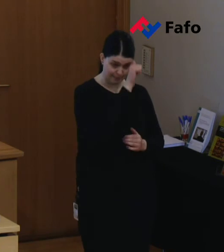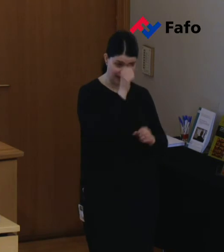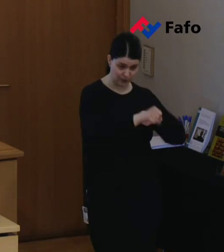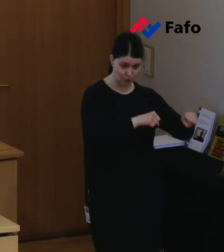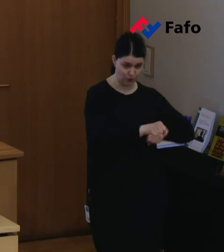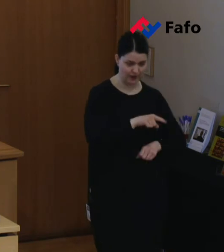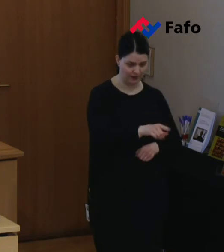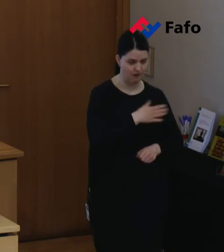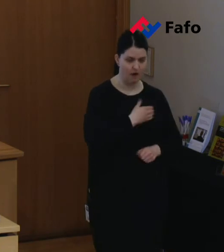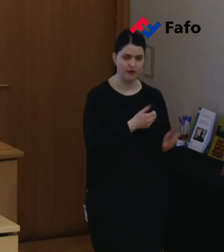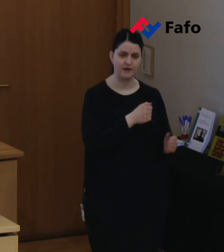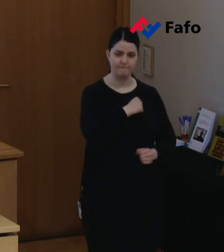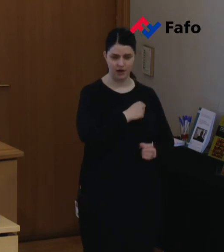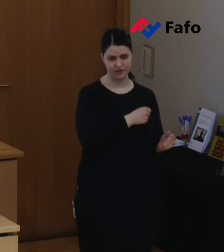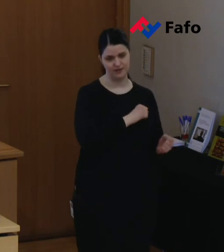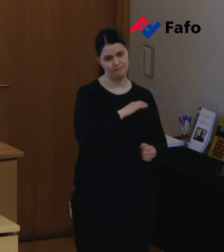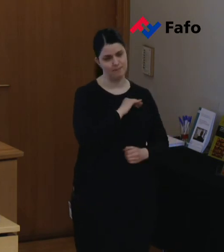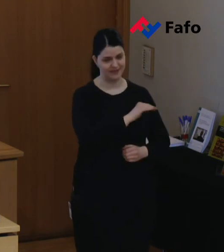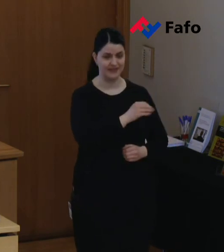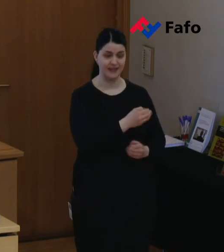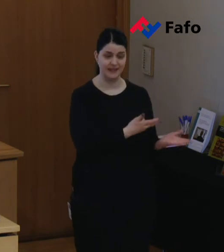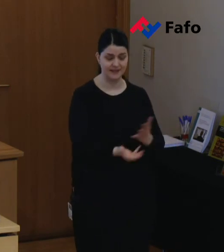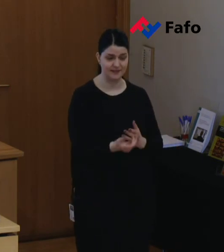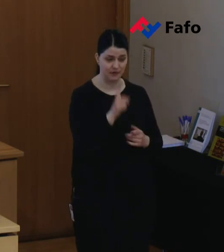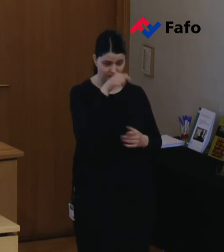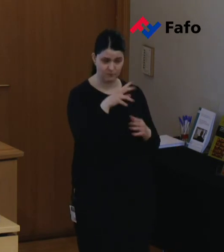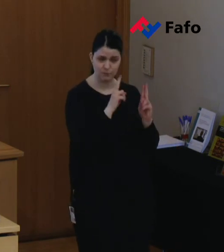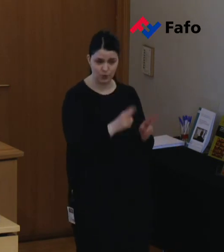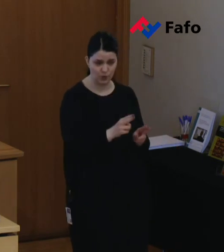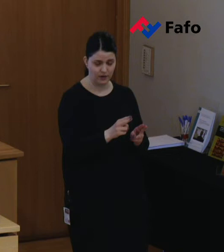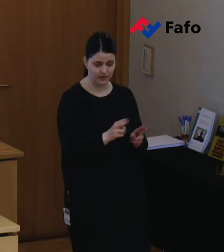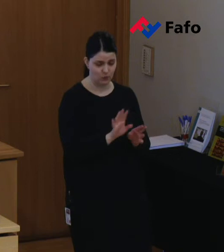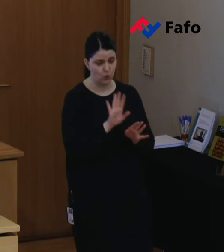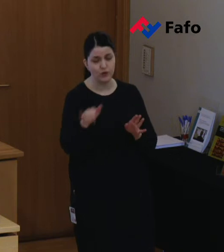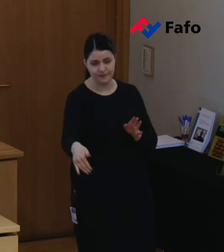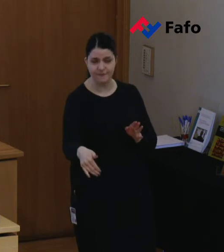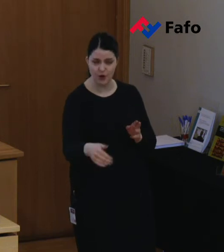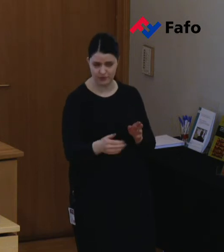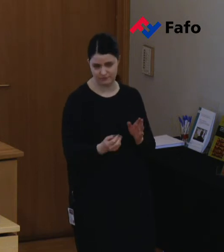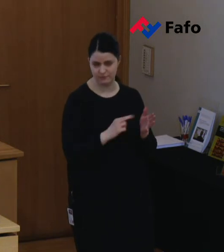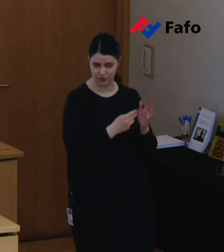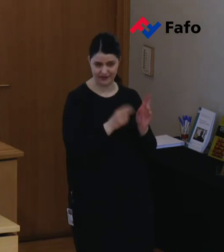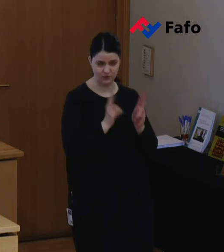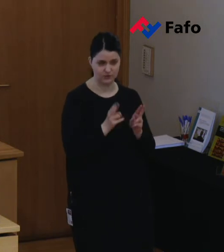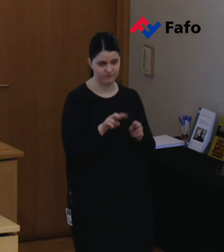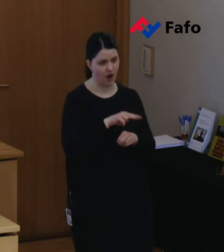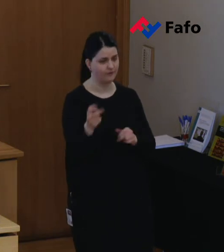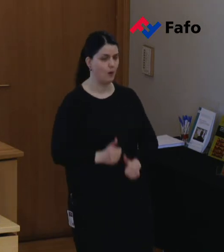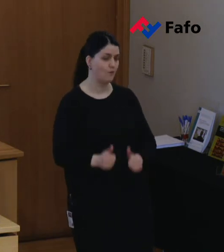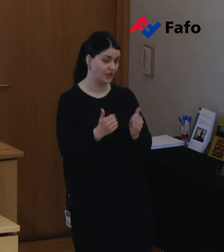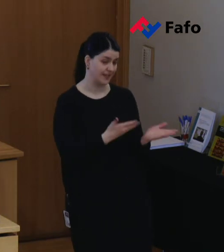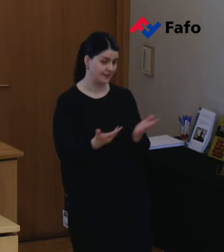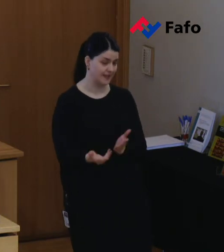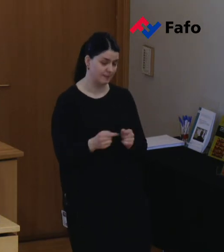jo man vaktmestertjenester som man kan benytte seg av utenom I prosjektet, altså I andre oppfølgingstjenester, men det å ha